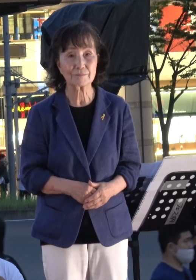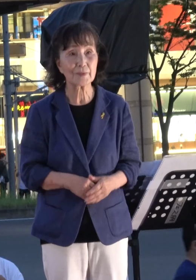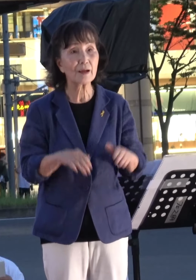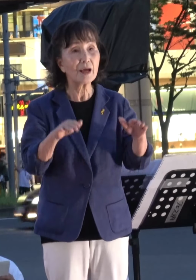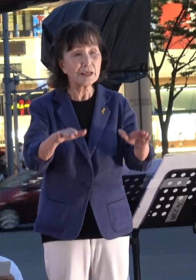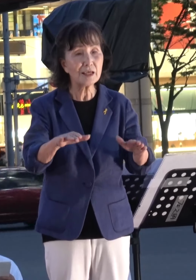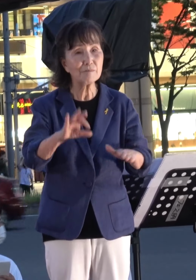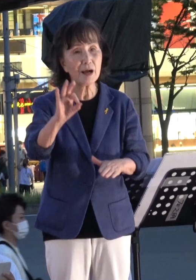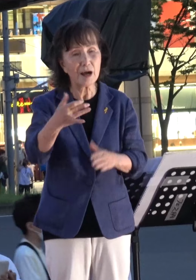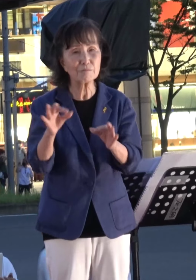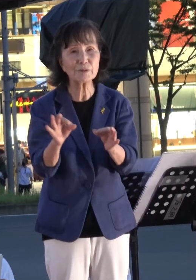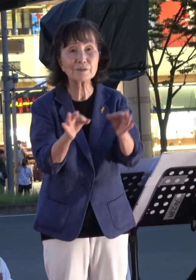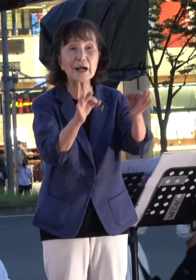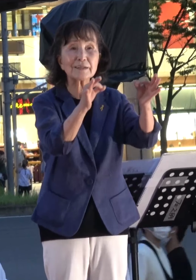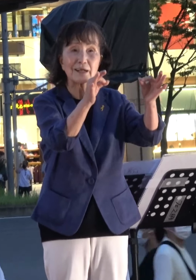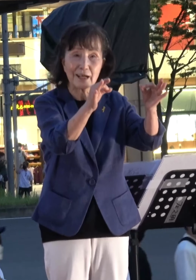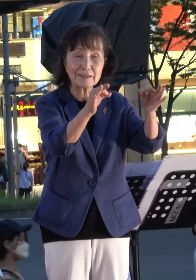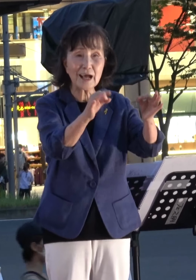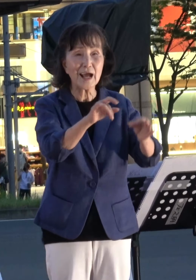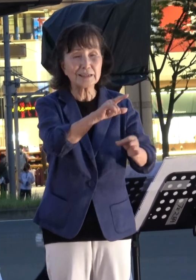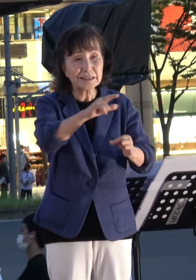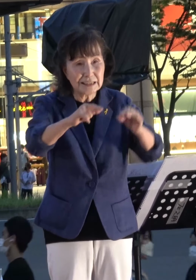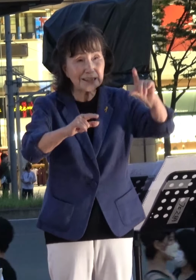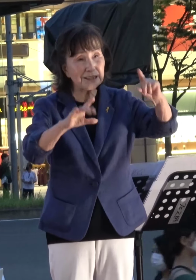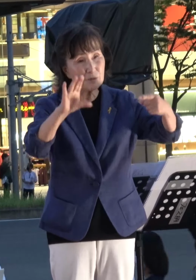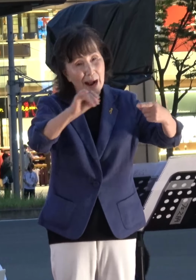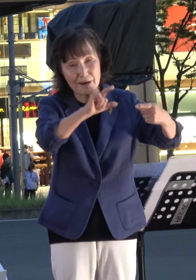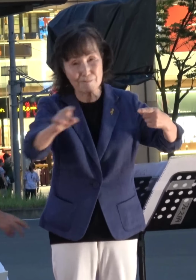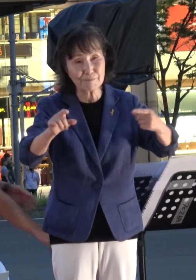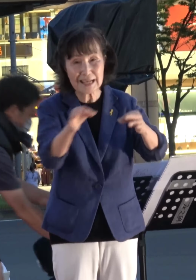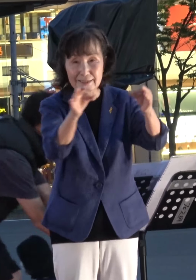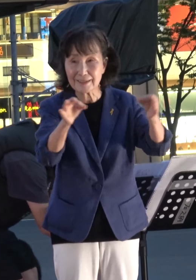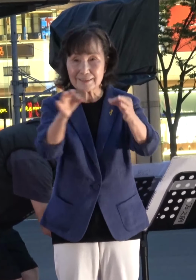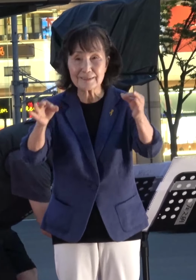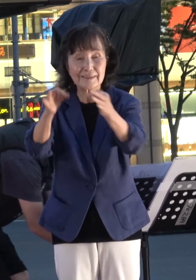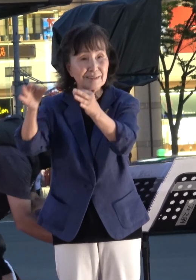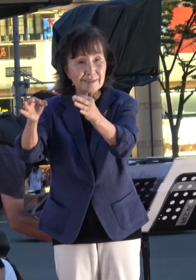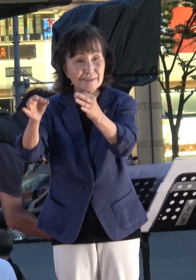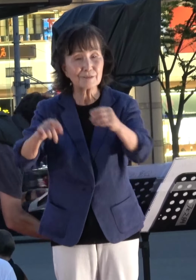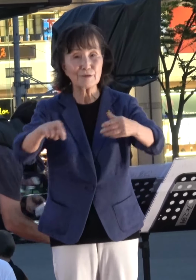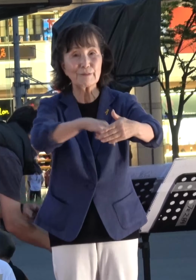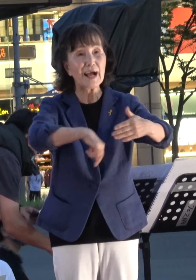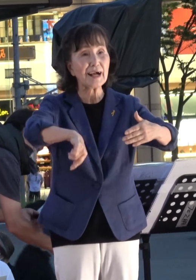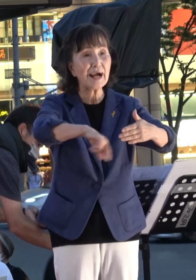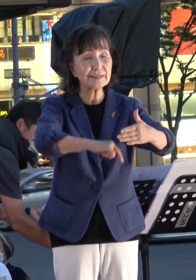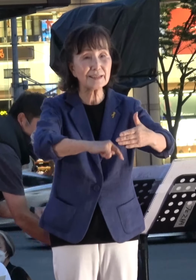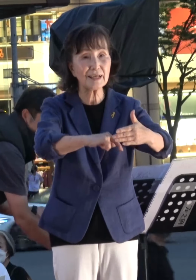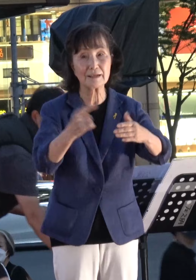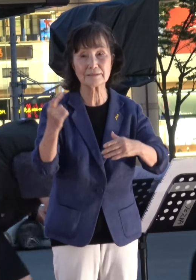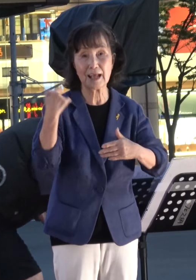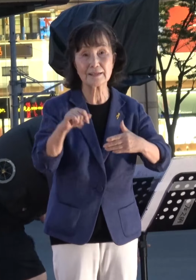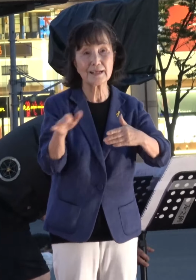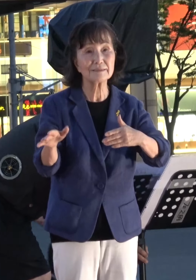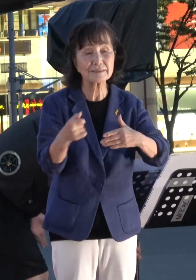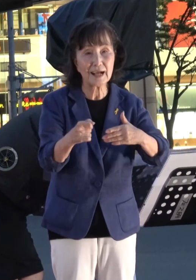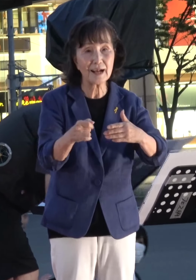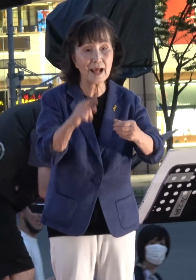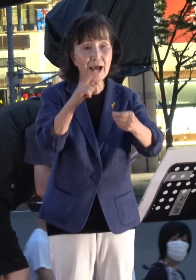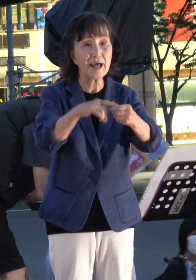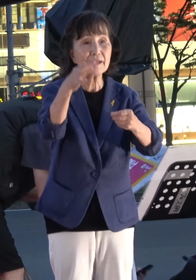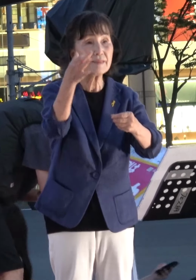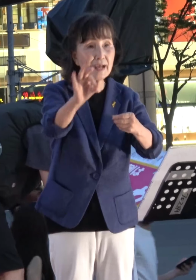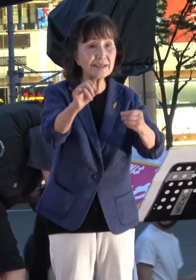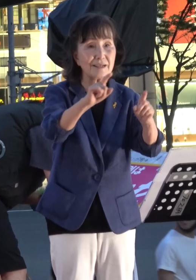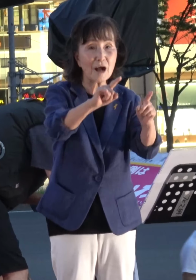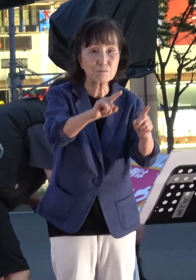今物価高で1万品目以上が値上がりしている。そしてその中で先月から年金が減ら